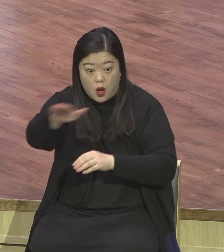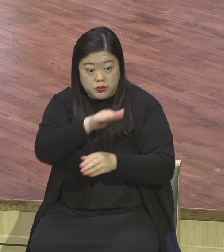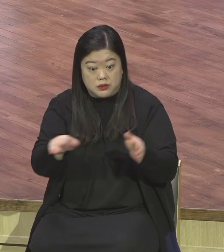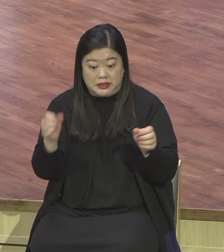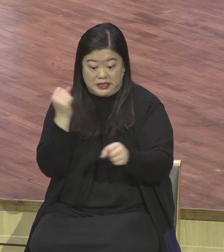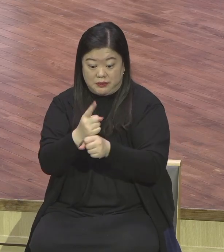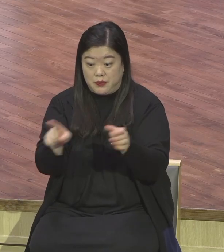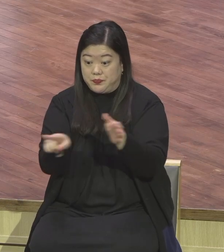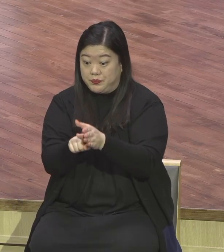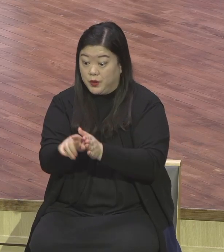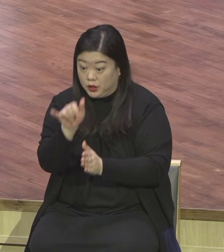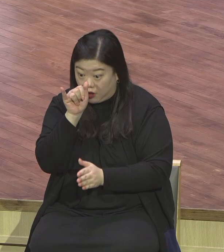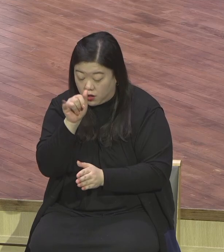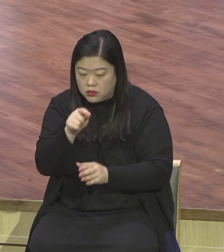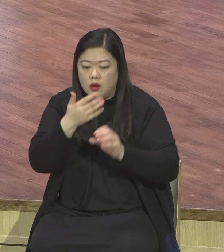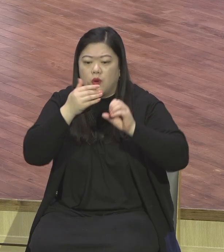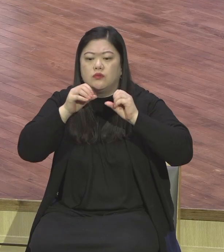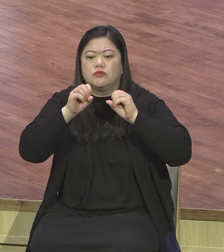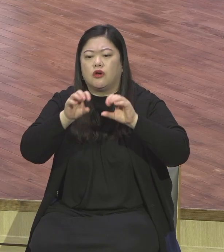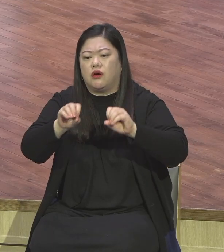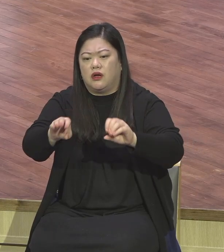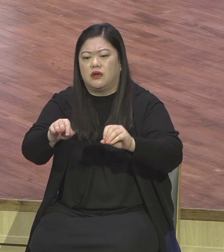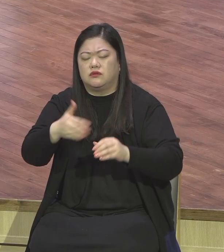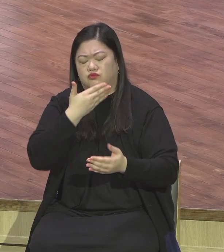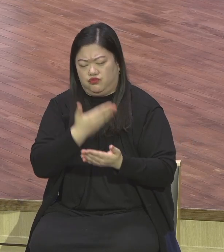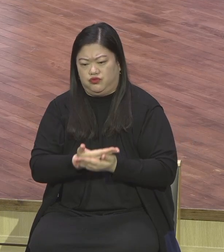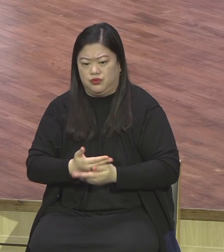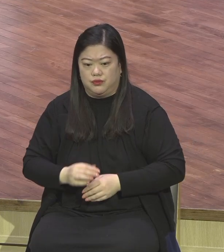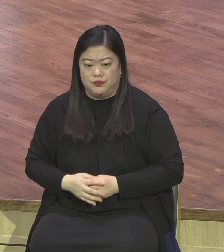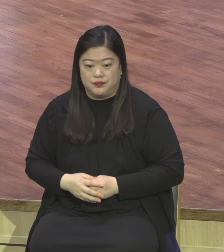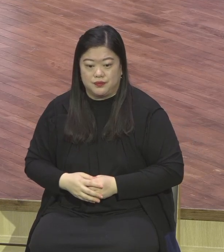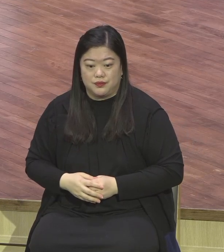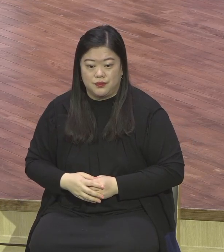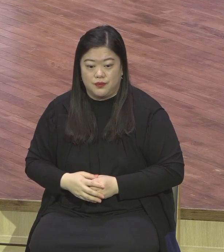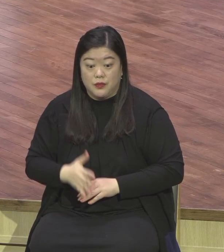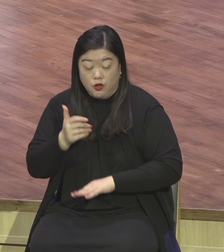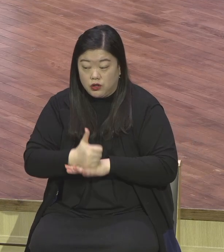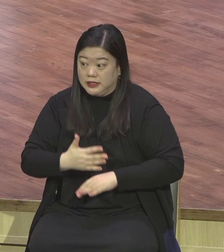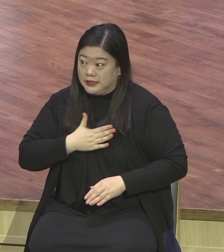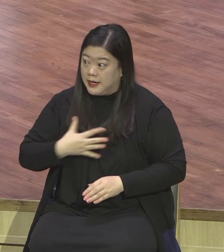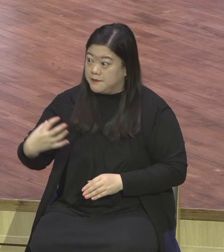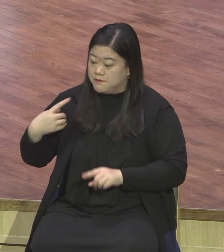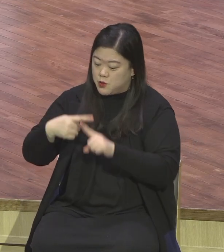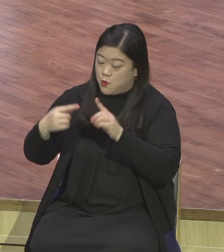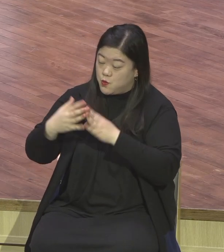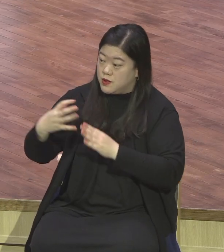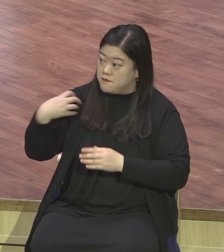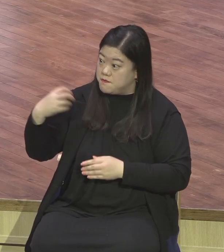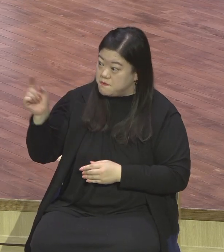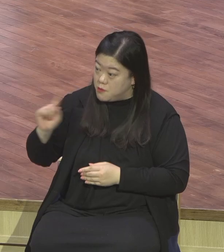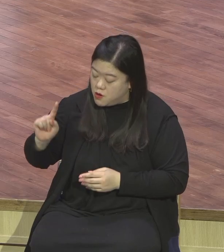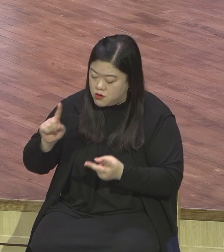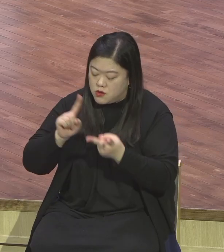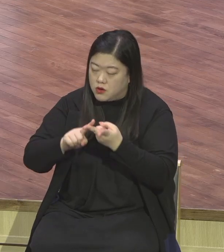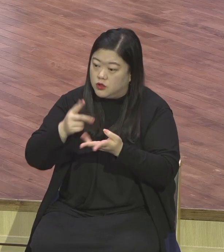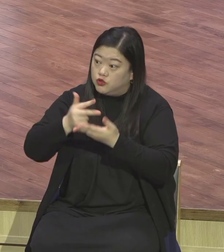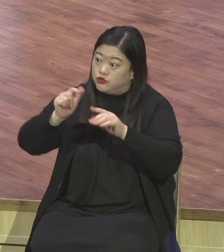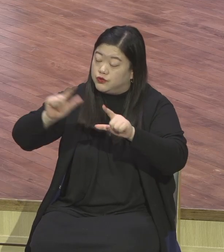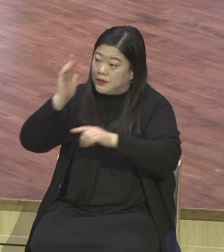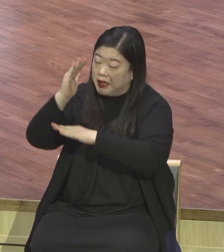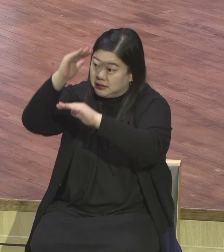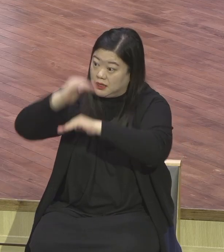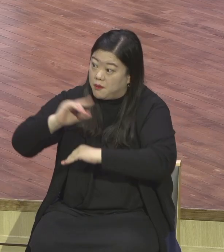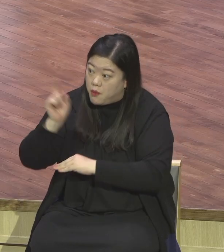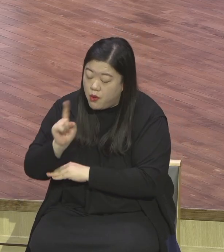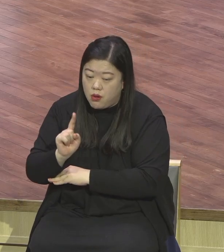있잖아요 여러분이 어디 어느 교회에 나오고 있는지 여러분 자리가 어떤 자리인지 직부 어떤 직분인지 여러분 무슨 매실 듣고 있는지 알아야 돼요